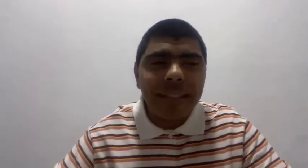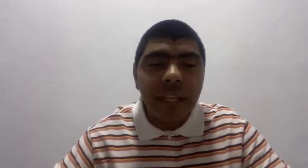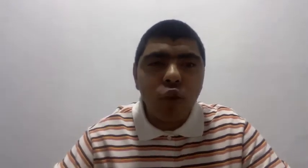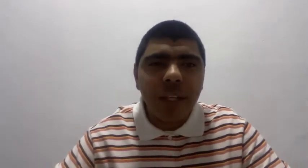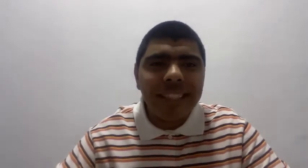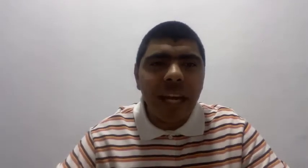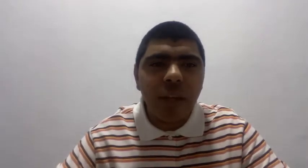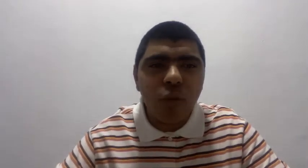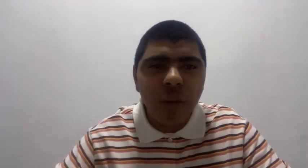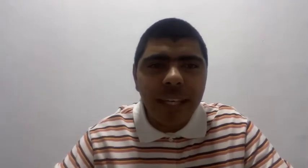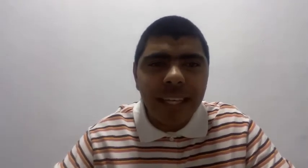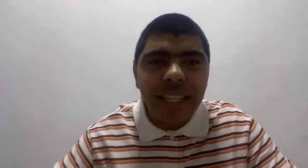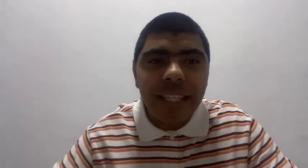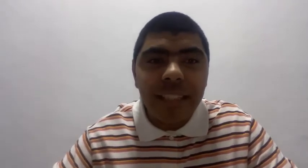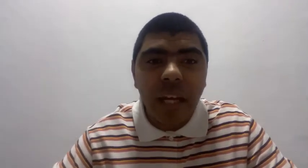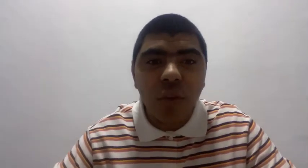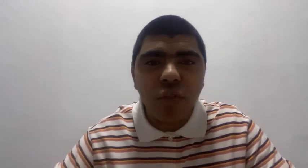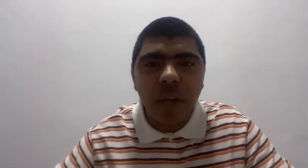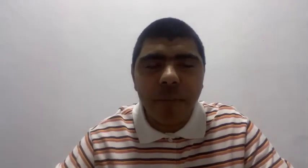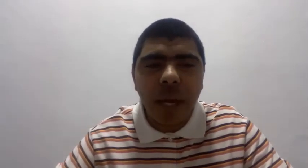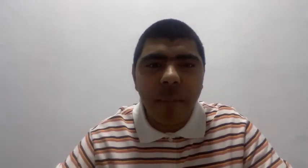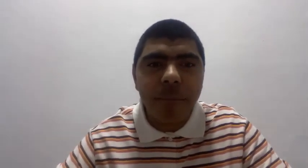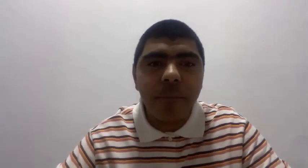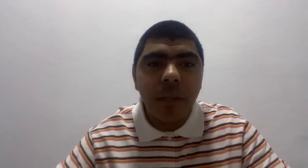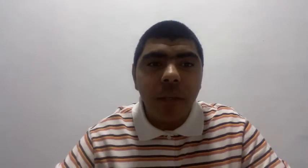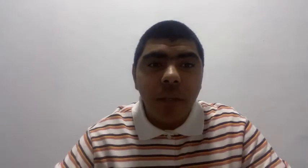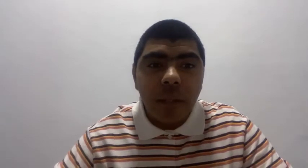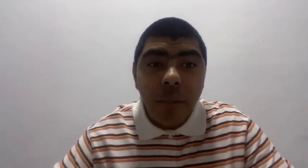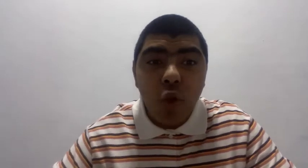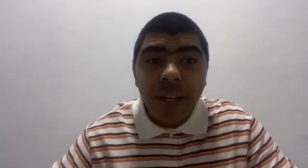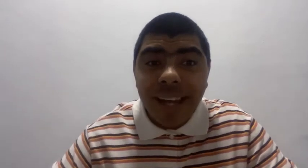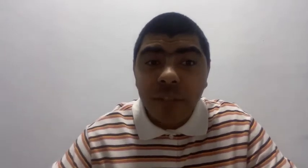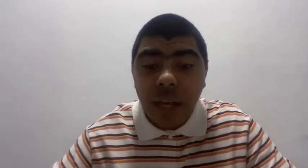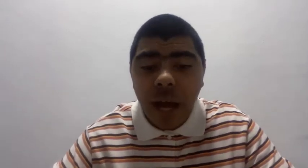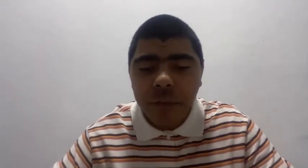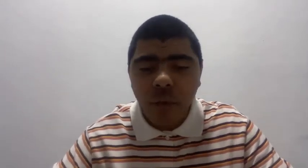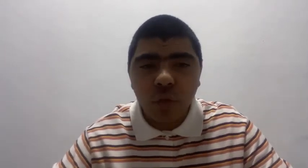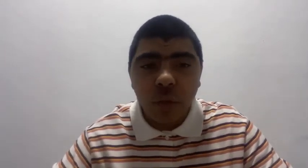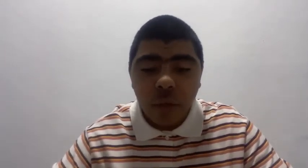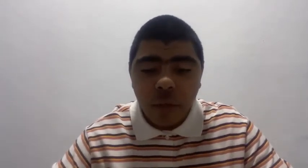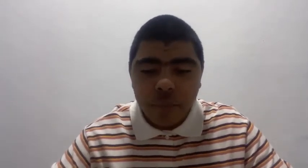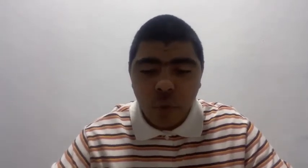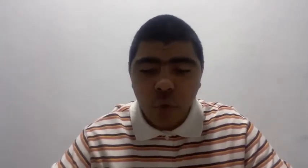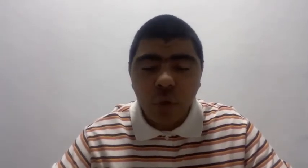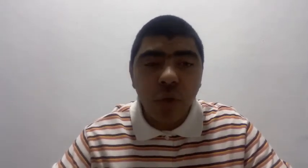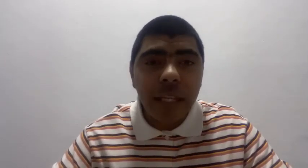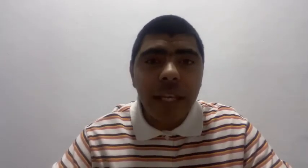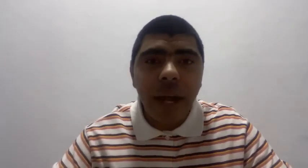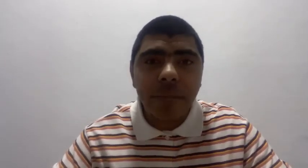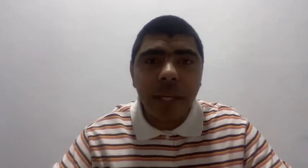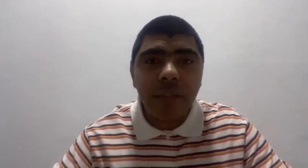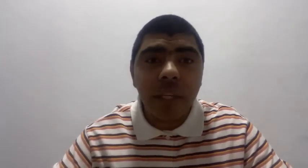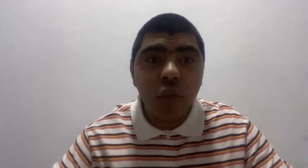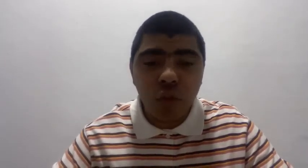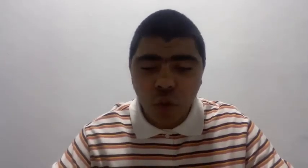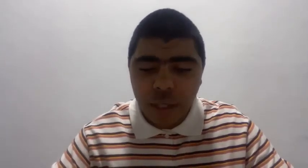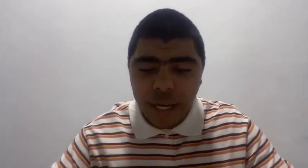estar conectado en esta linda noche. Amén. Damos gracias a Dios por otro día que el Señor nos